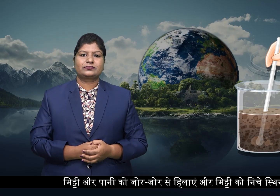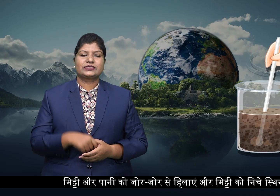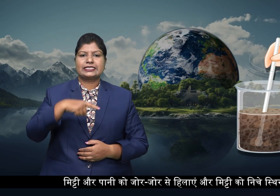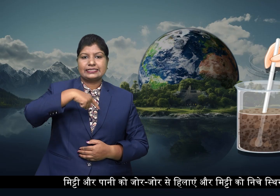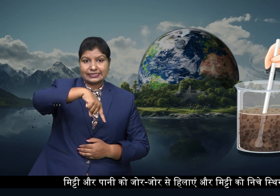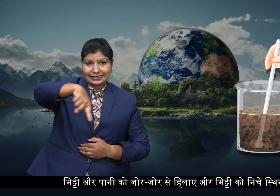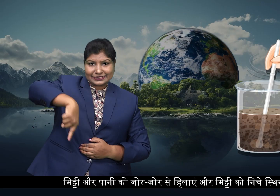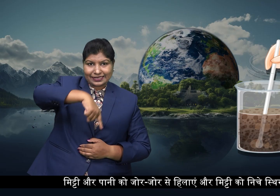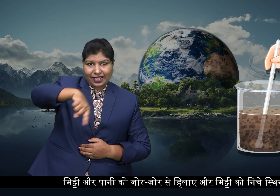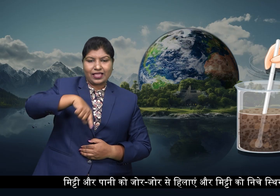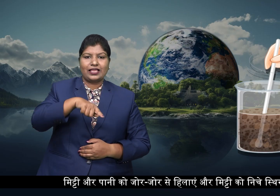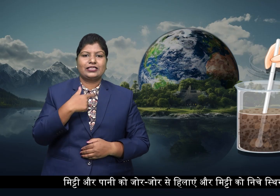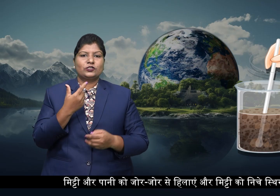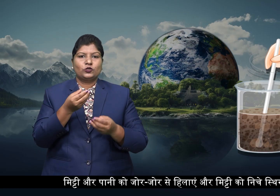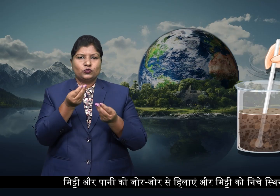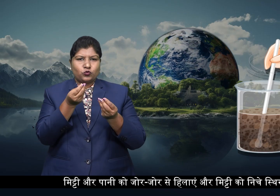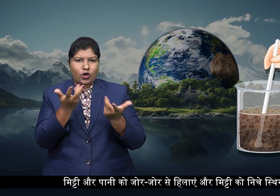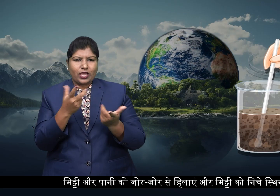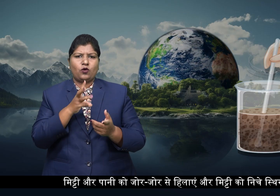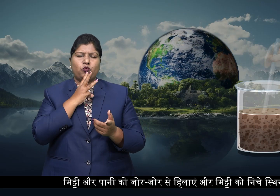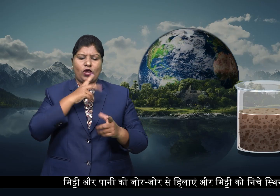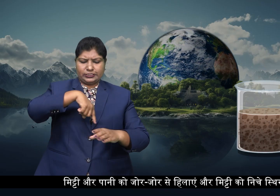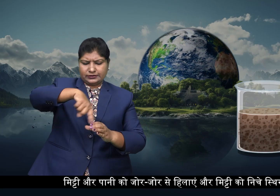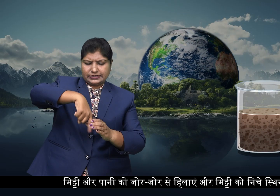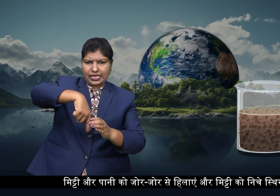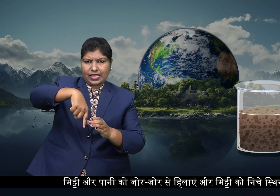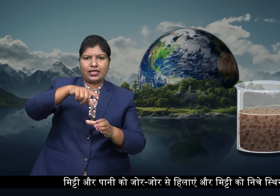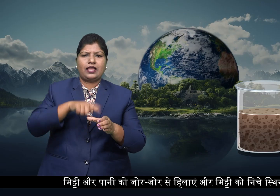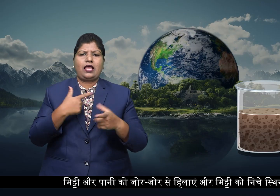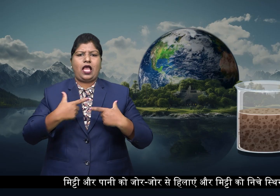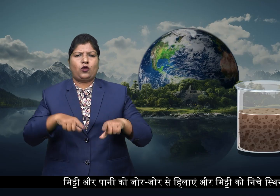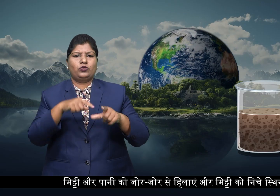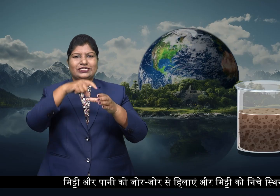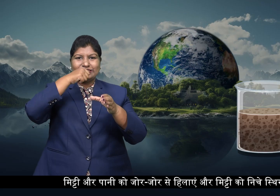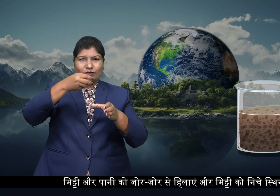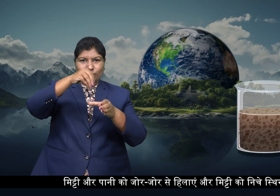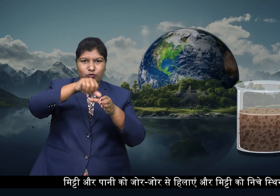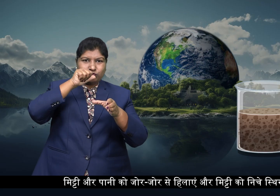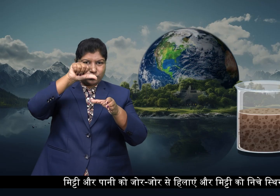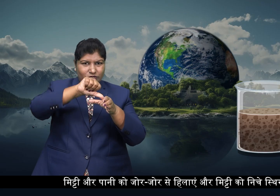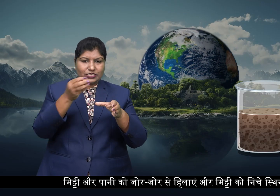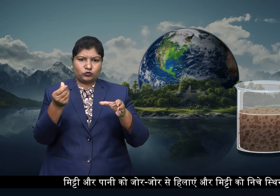मिट्टी और पानी को जोर जोर से हिलाएं और मिट्टी को नीचे स्थिर होने दें।